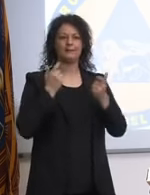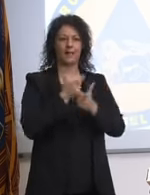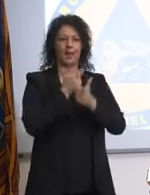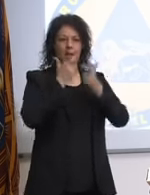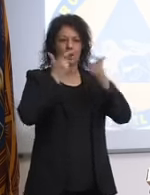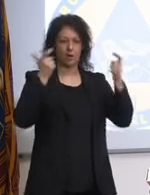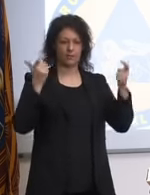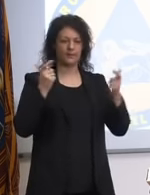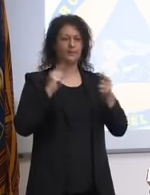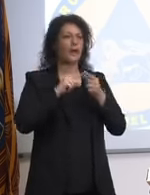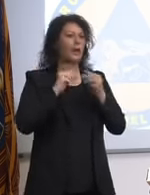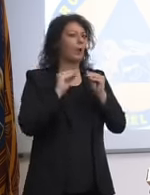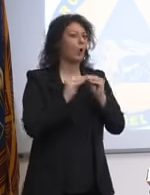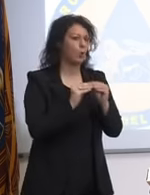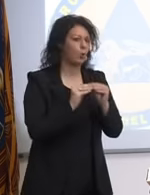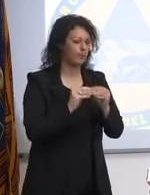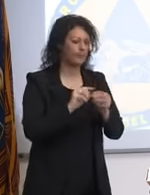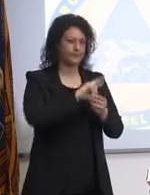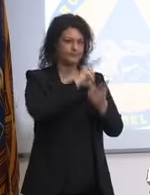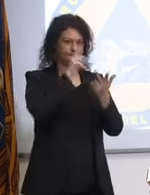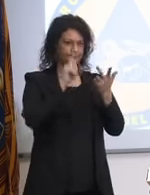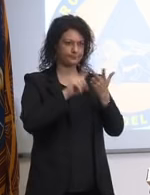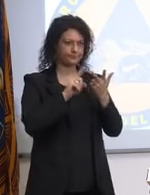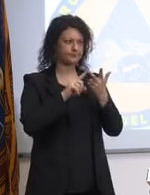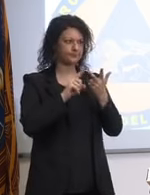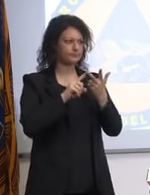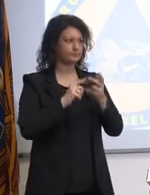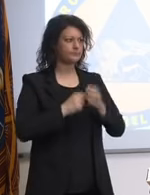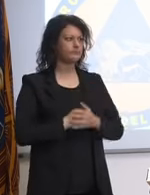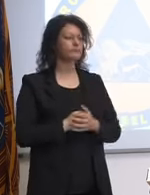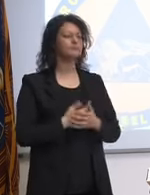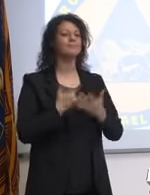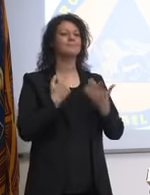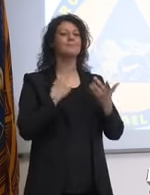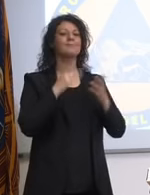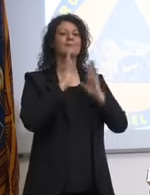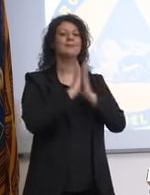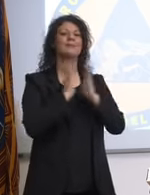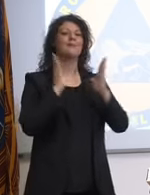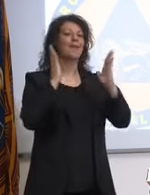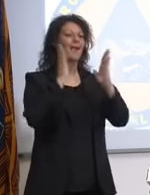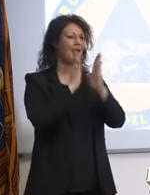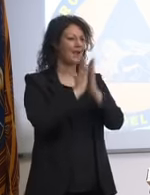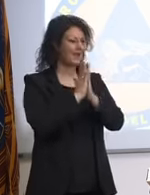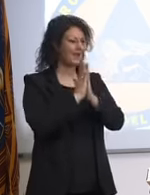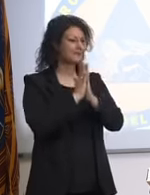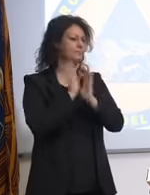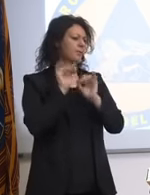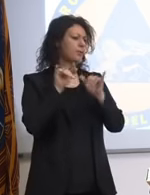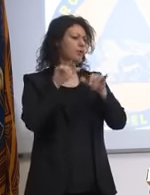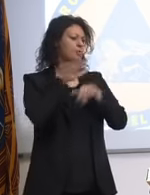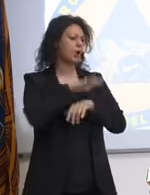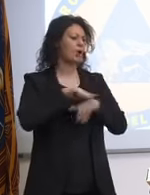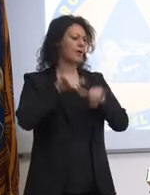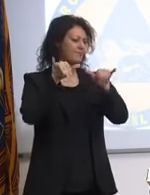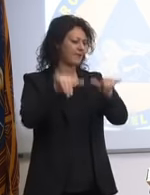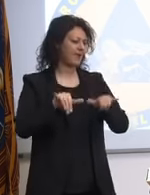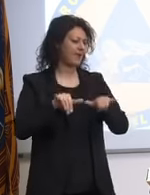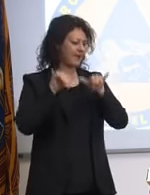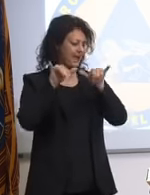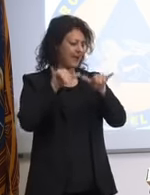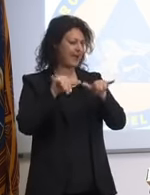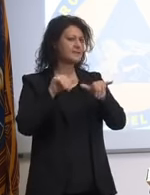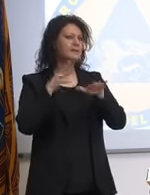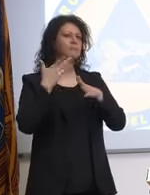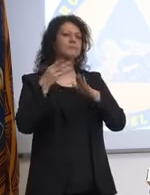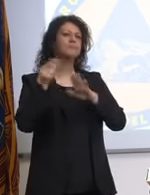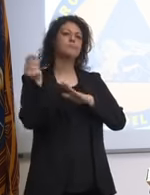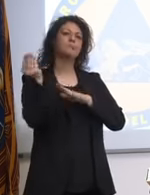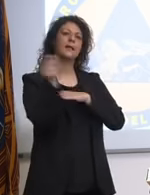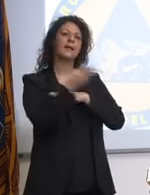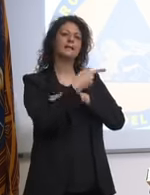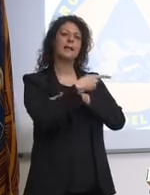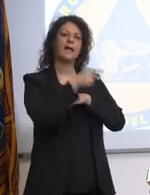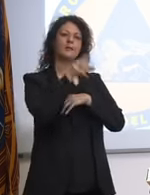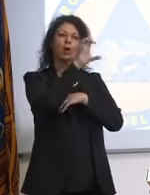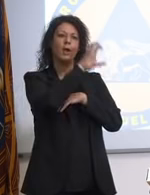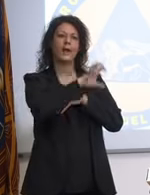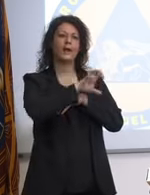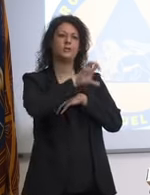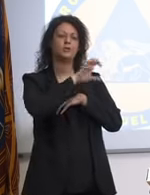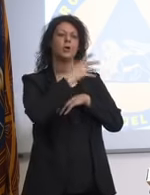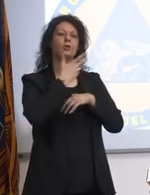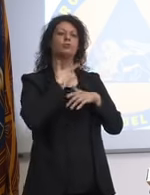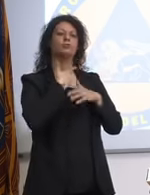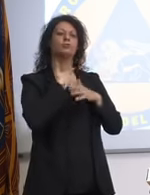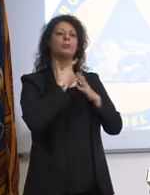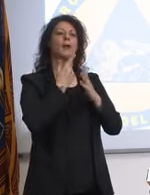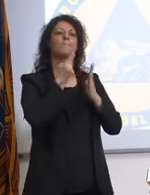Tre, è finito, le diocesi, penso in particolare di Venezia, hanno mandato alla regione dei progetti per il